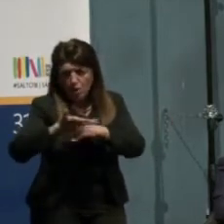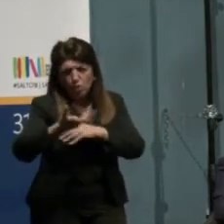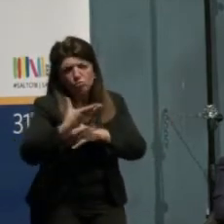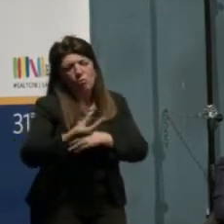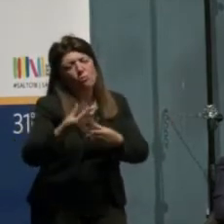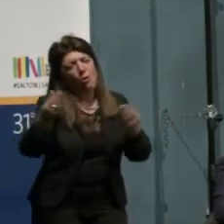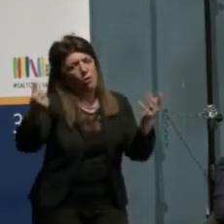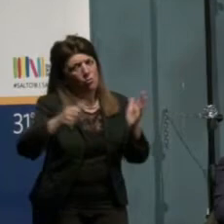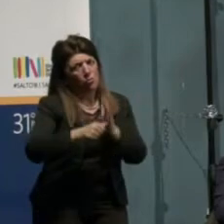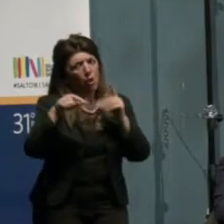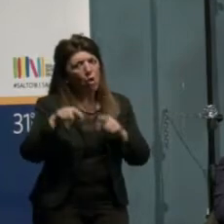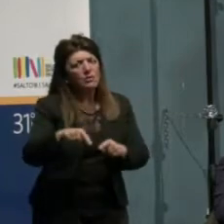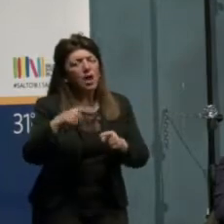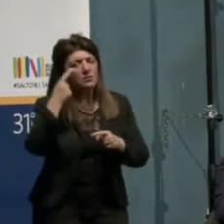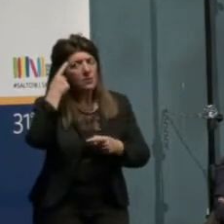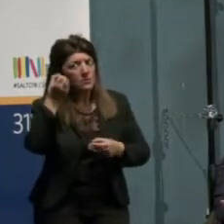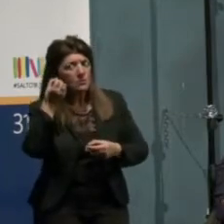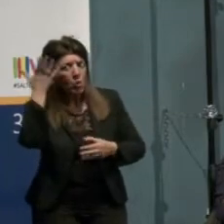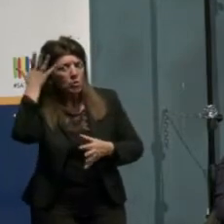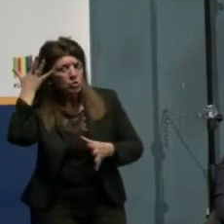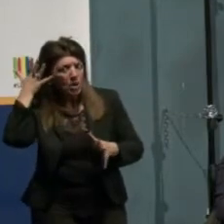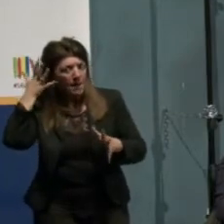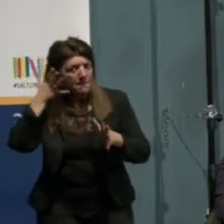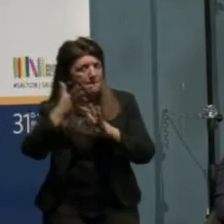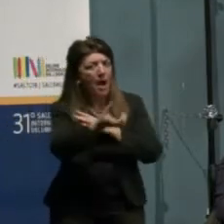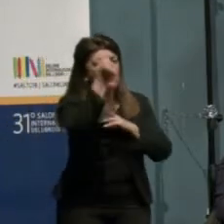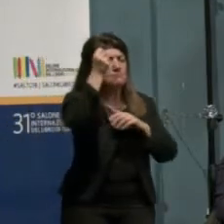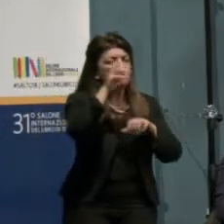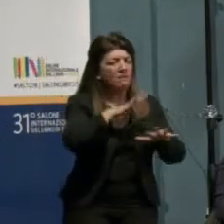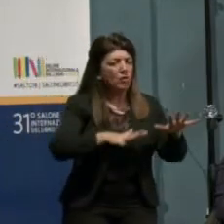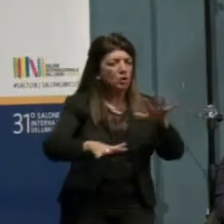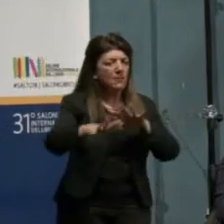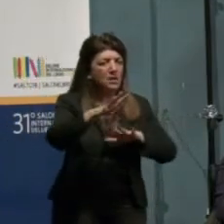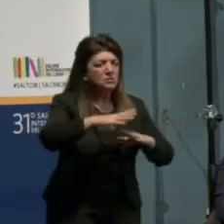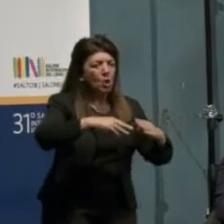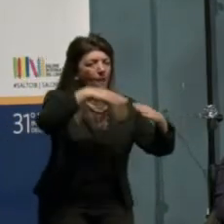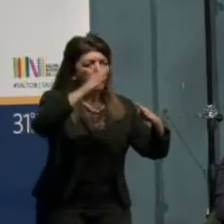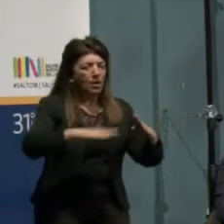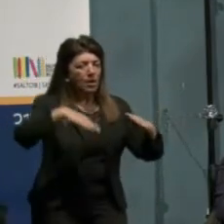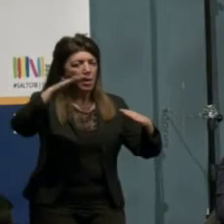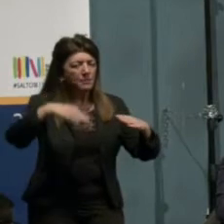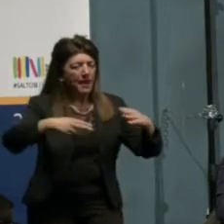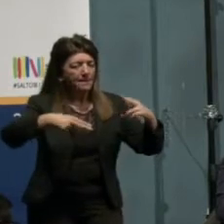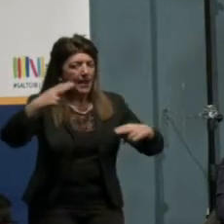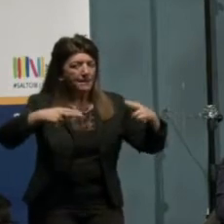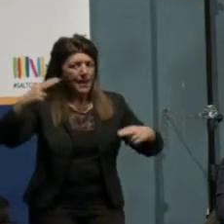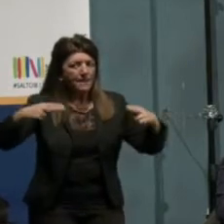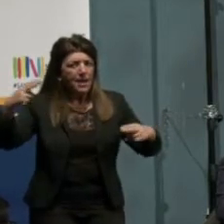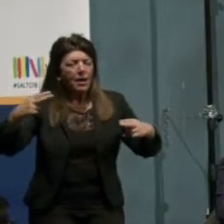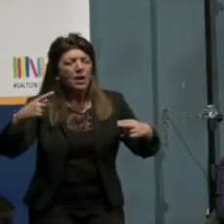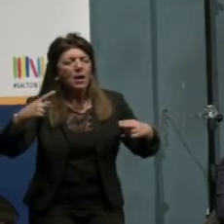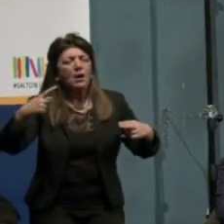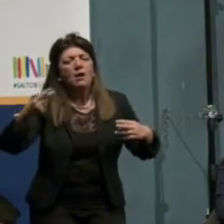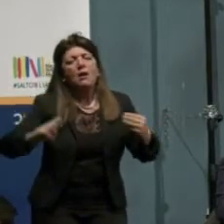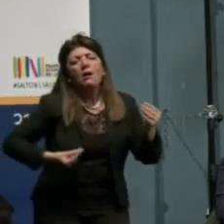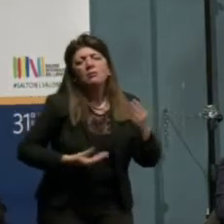con le migliori intenzioni spesso informazione con le sue discontinuità emana questa sensazione appunto di futilità di